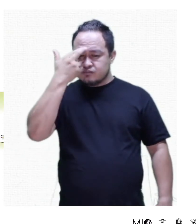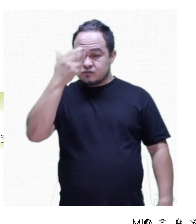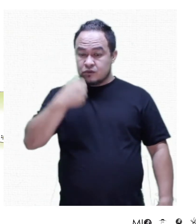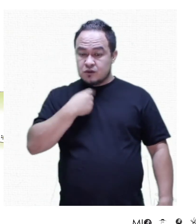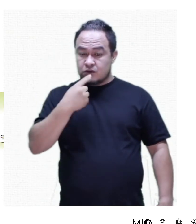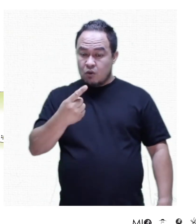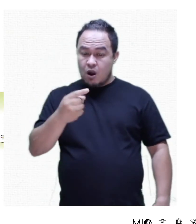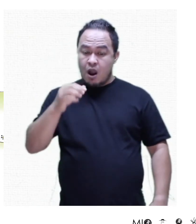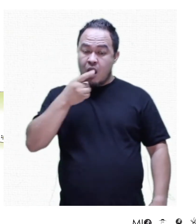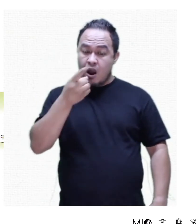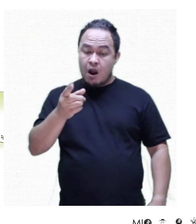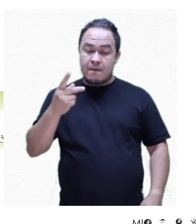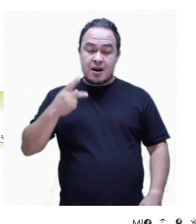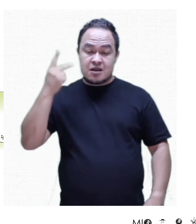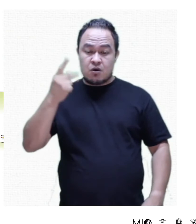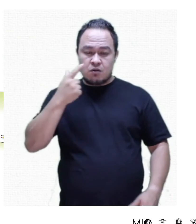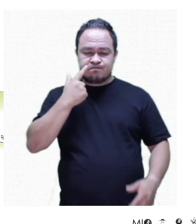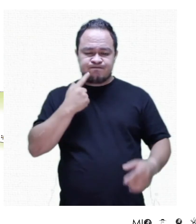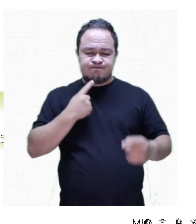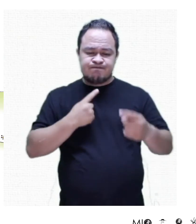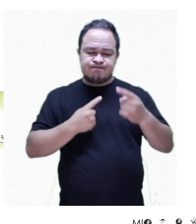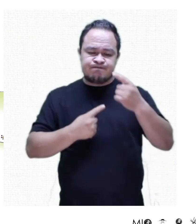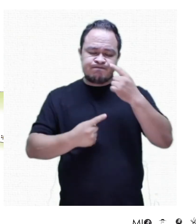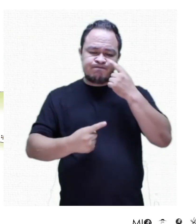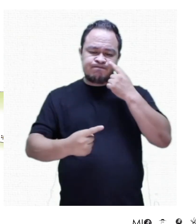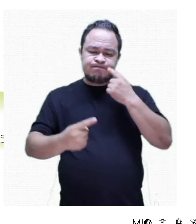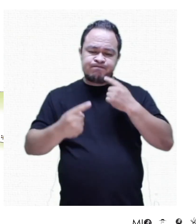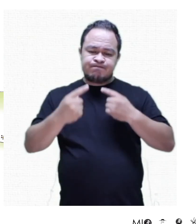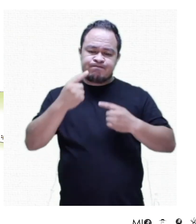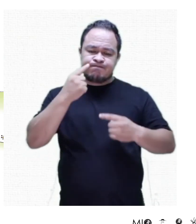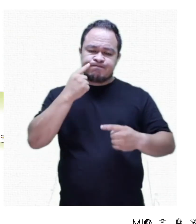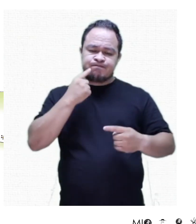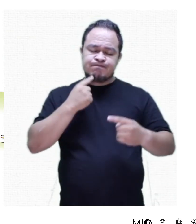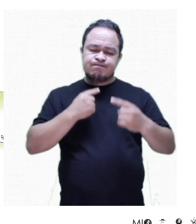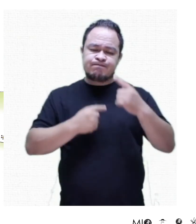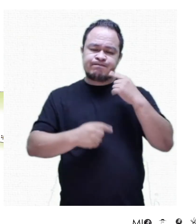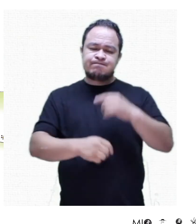entonces, acostado en la hierba, el principito lloró.